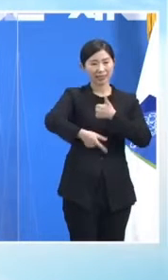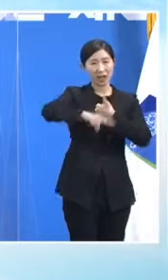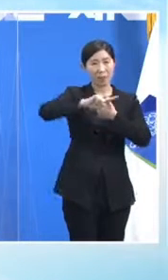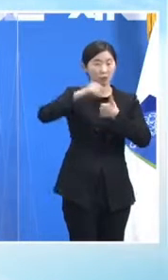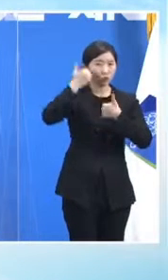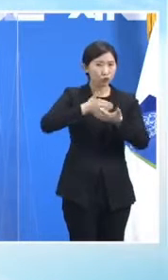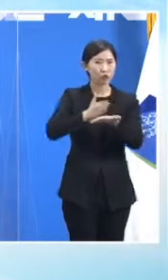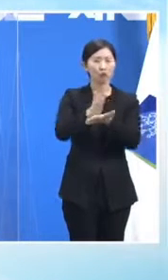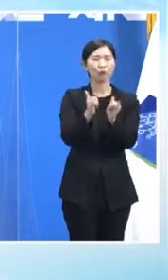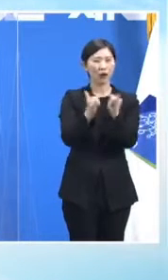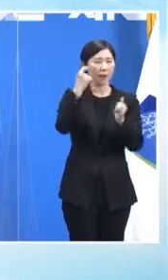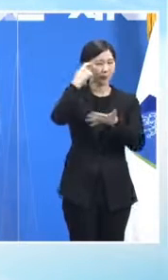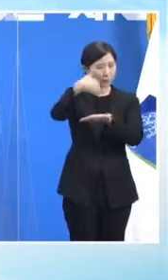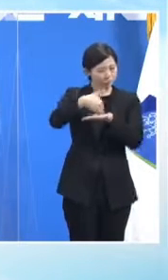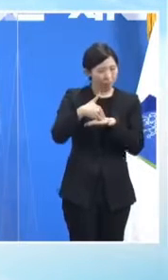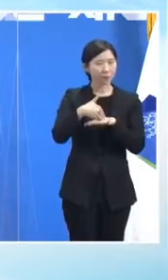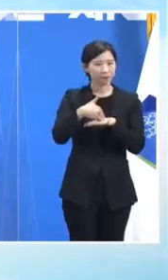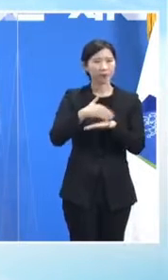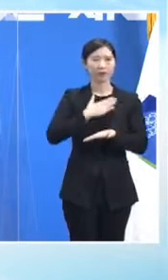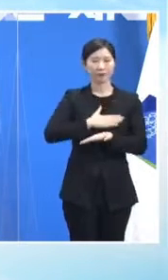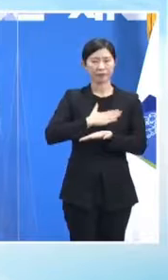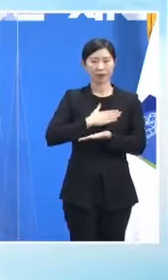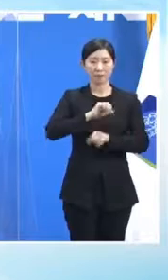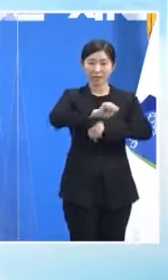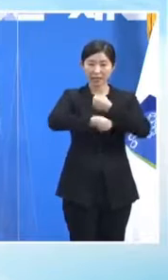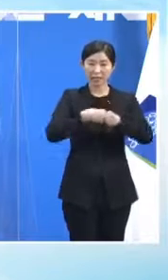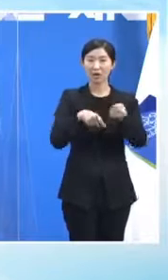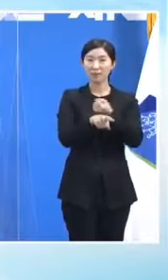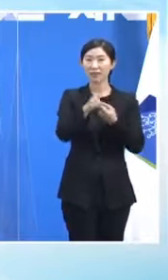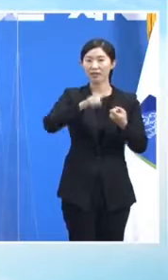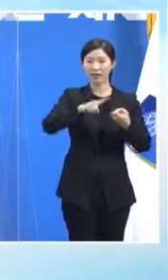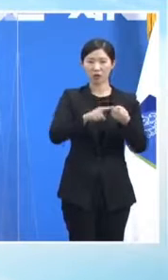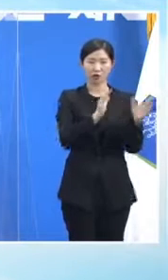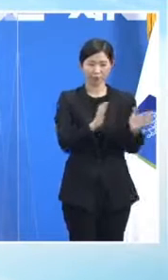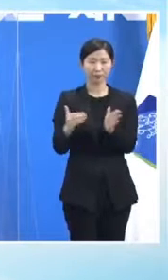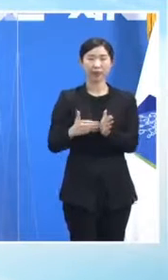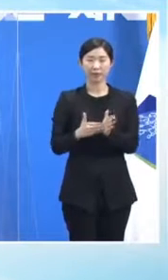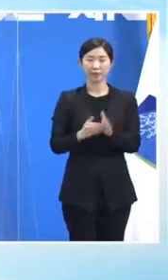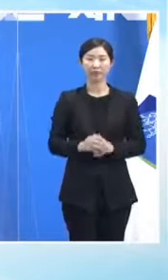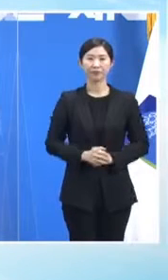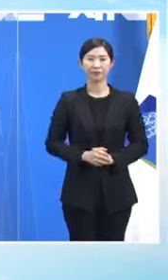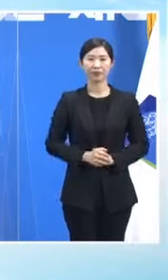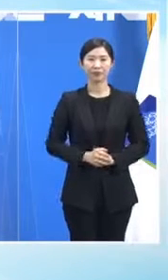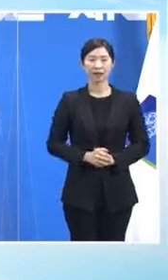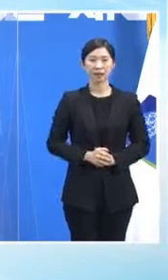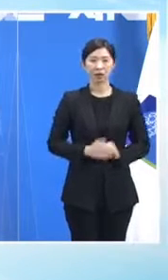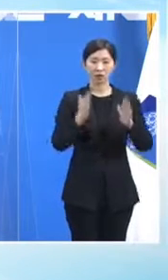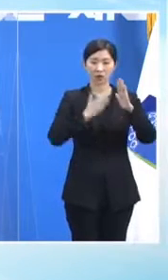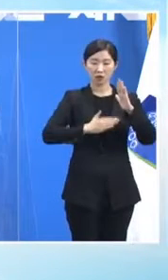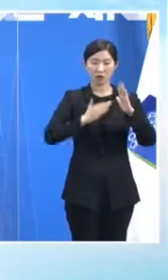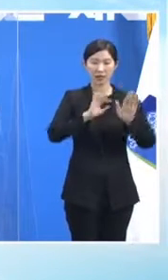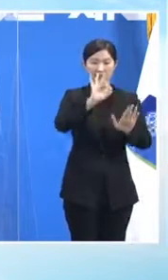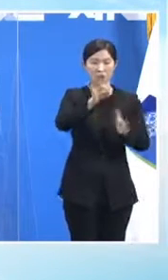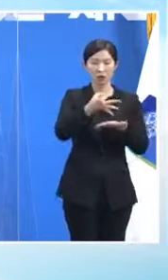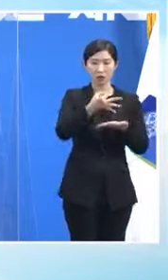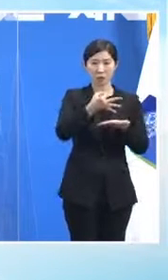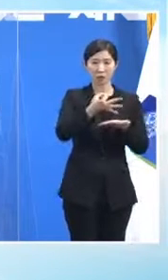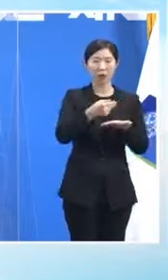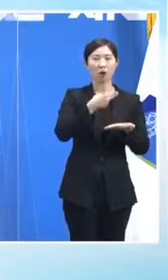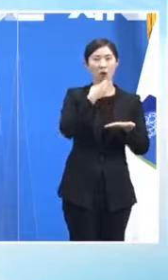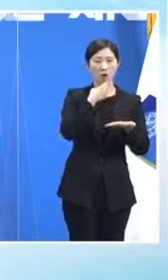의견을 참고하여 프리랜서를 다음과 같이 정의하였습니다. 비임금 근로자로서 경제성과